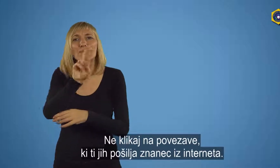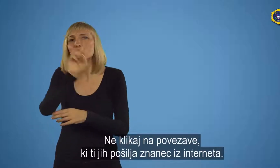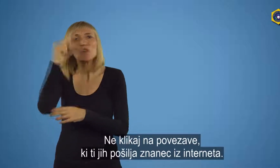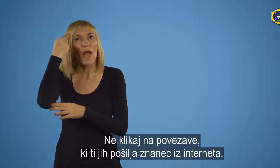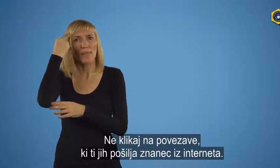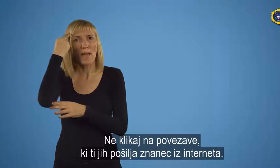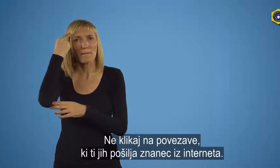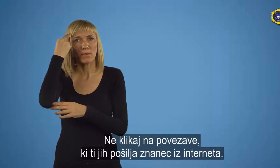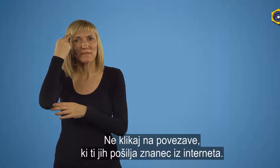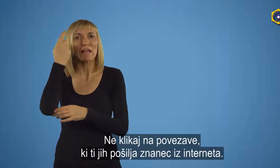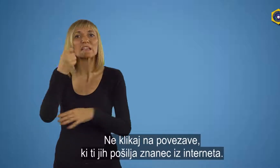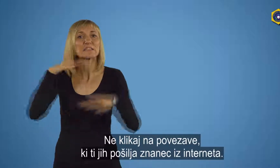iz interneta.